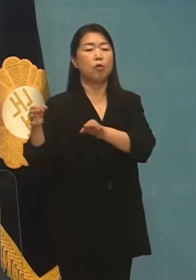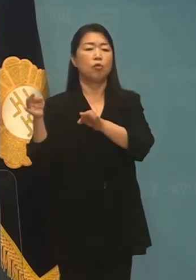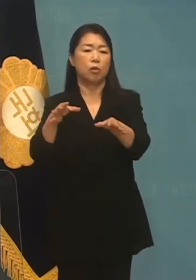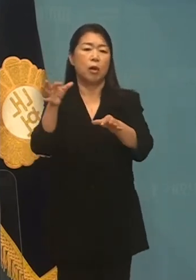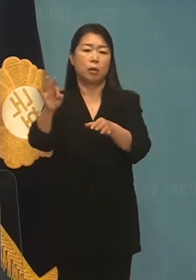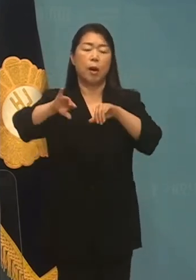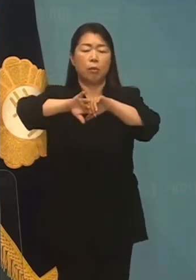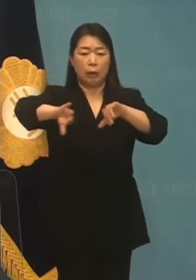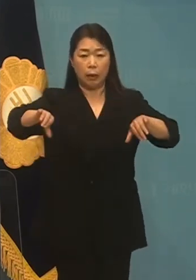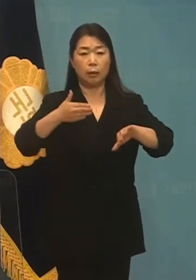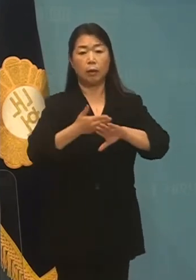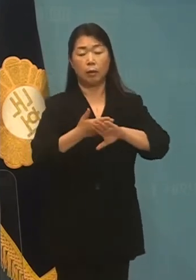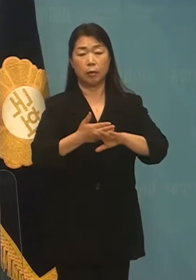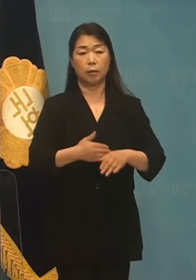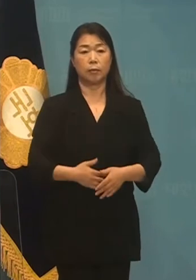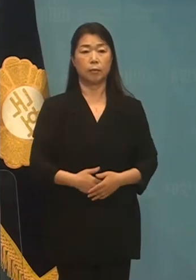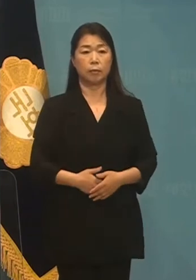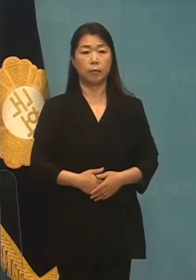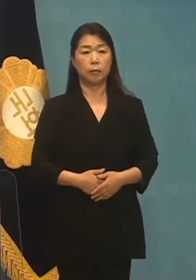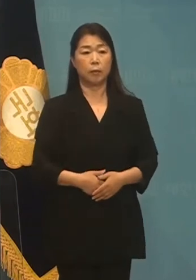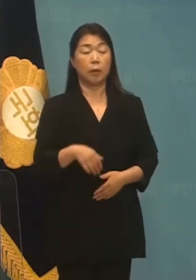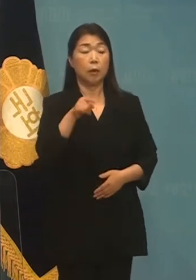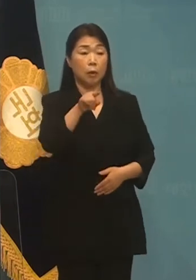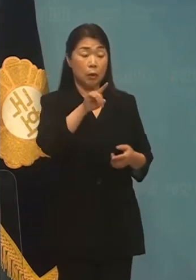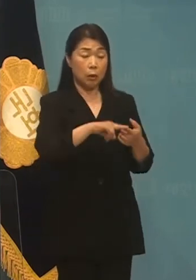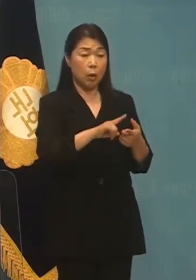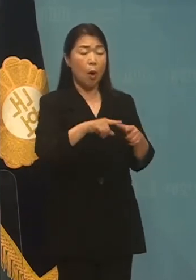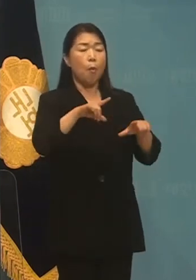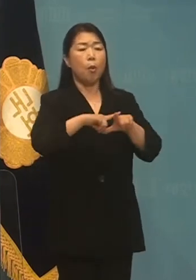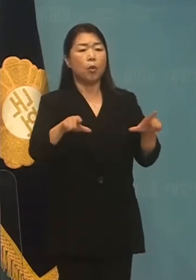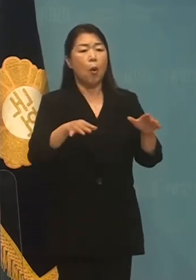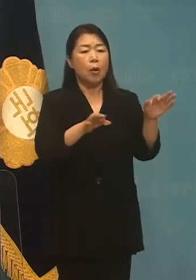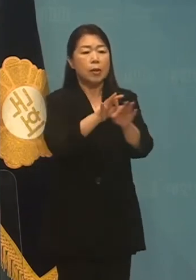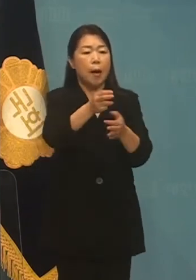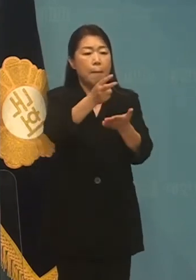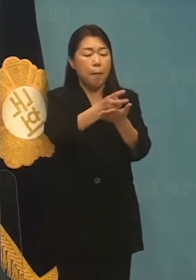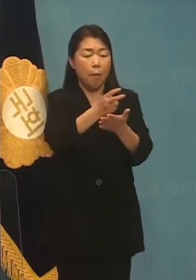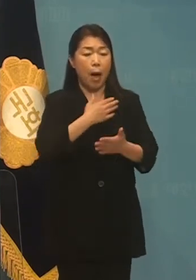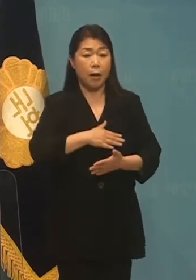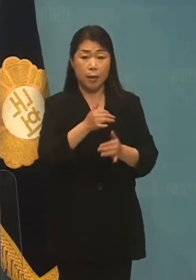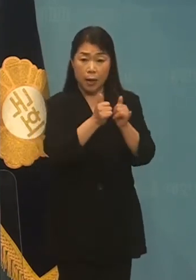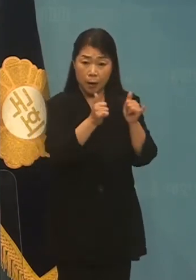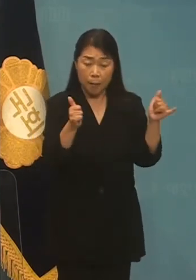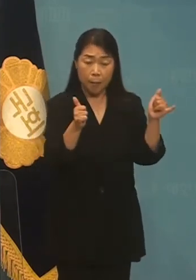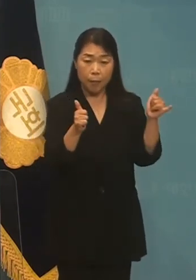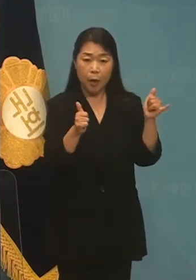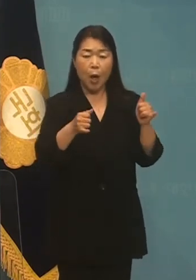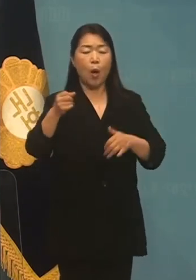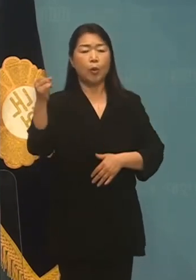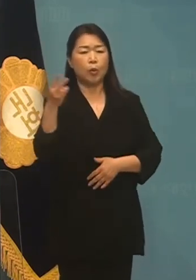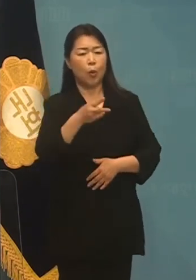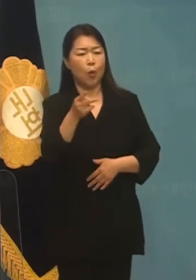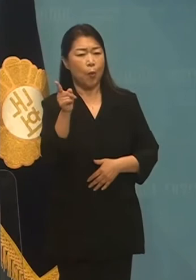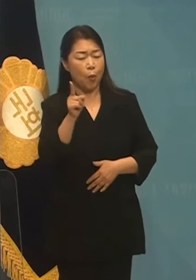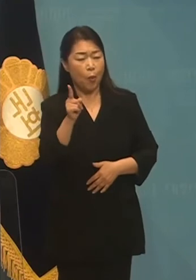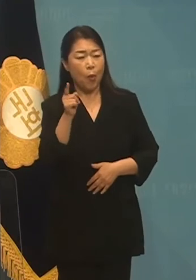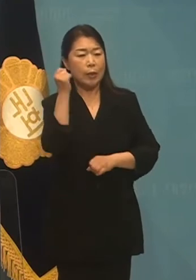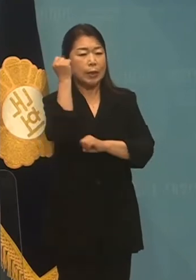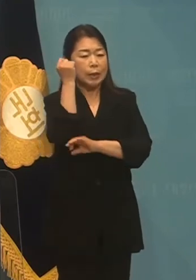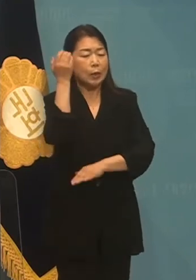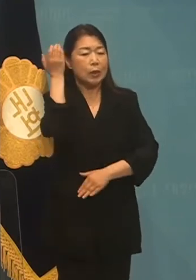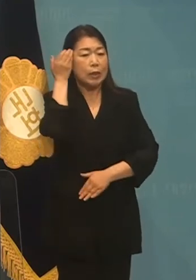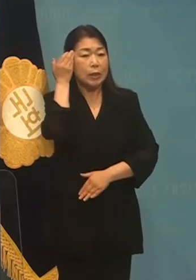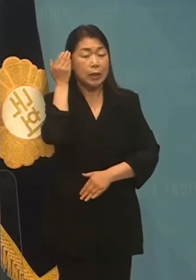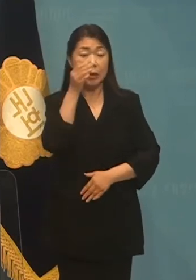의미가 다릅니다. 이거는 상법을 아는 분이나 최소한의